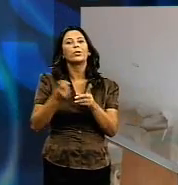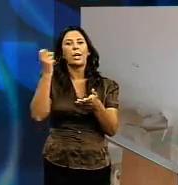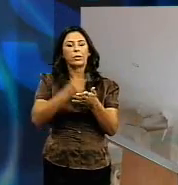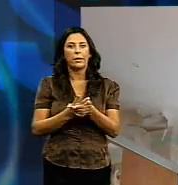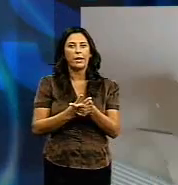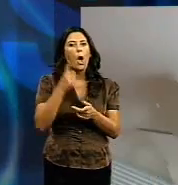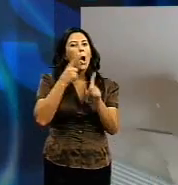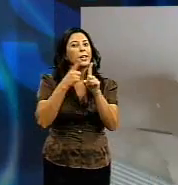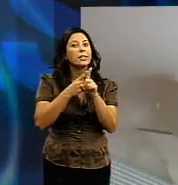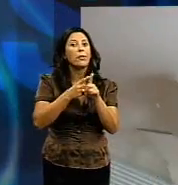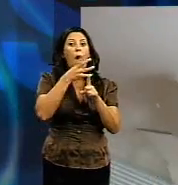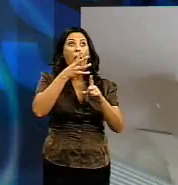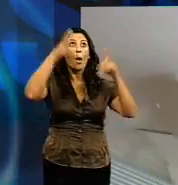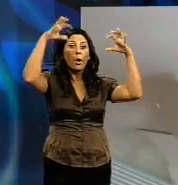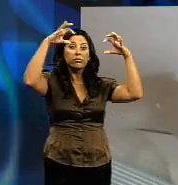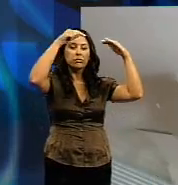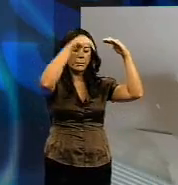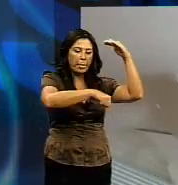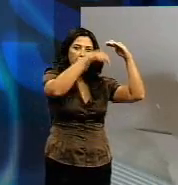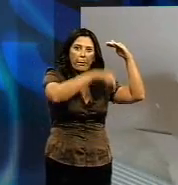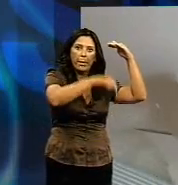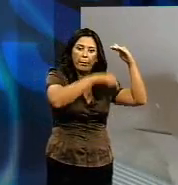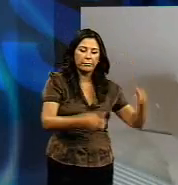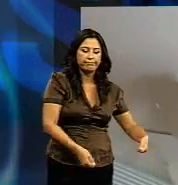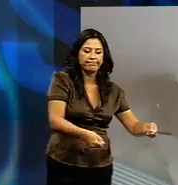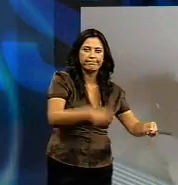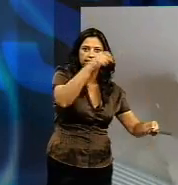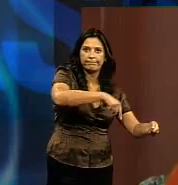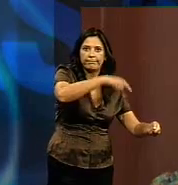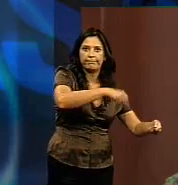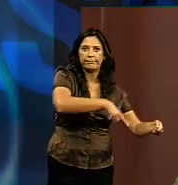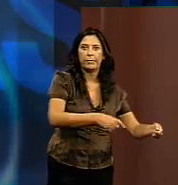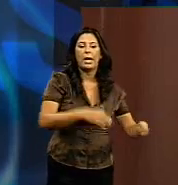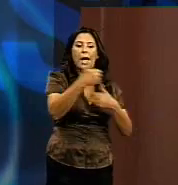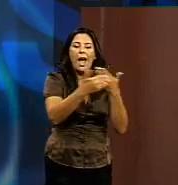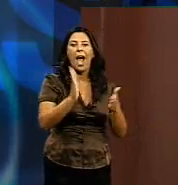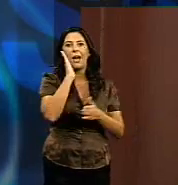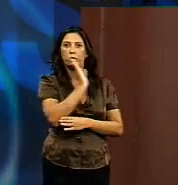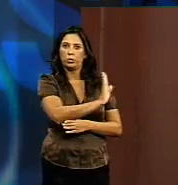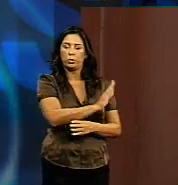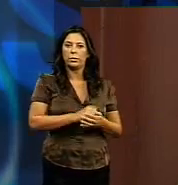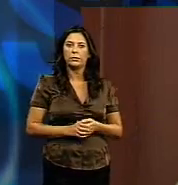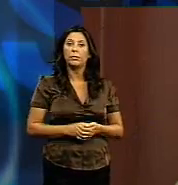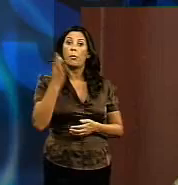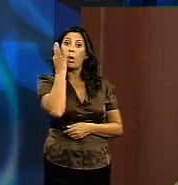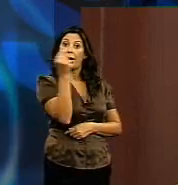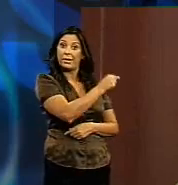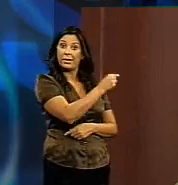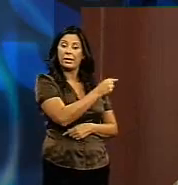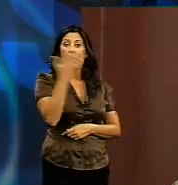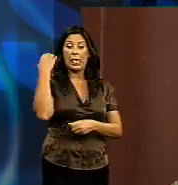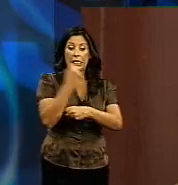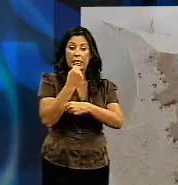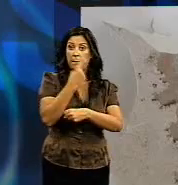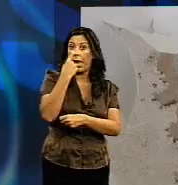para recoger la abundante cantidad de agua que cae por el techo de su dormitorio. Manuela Fernández vio cómo en diciembre